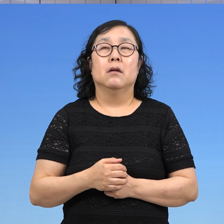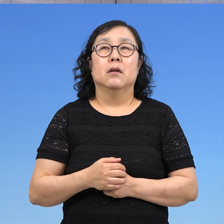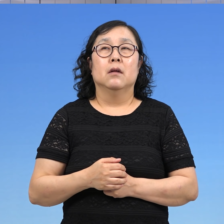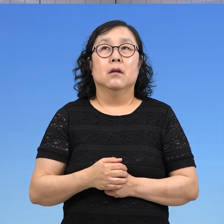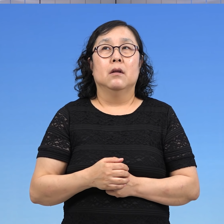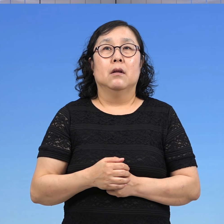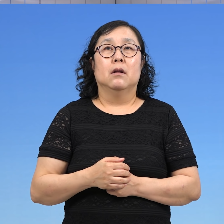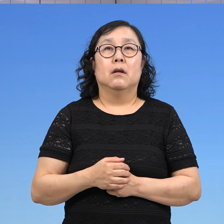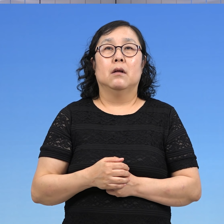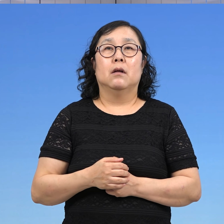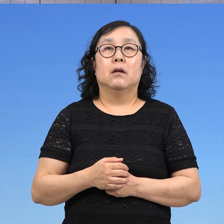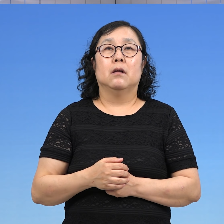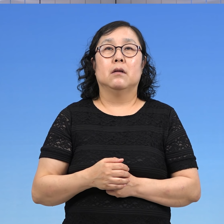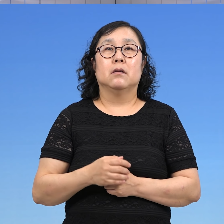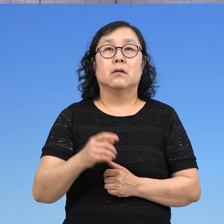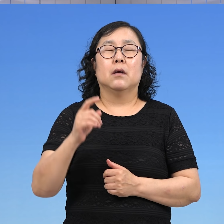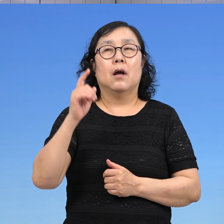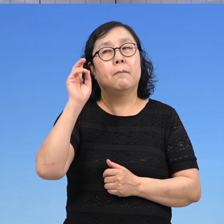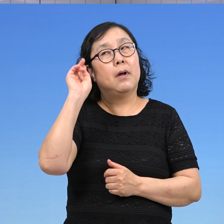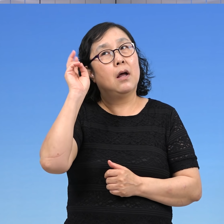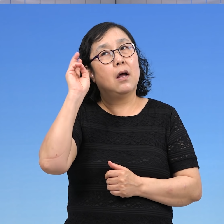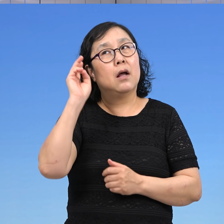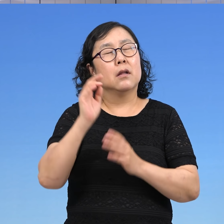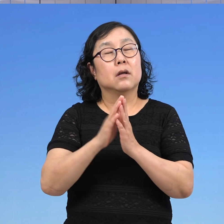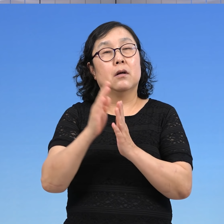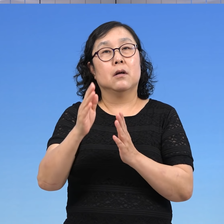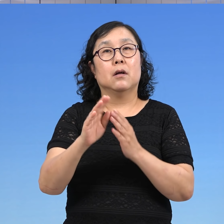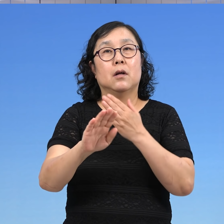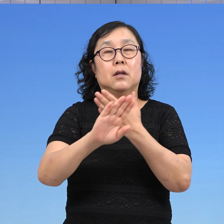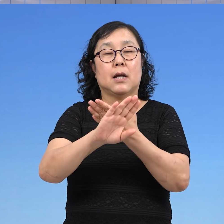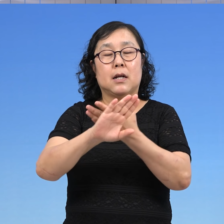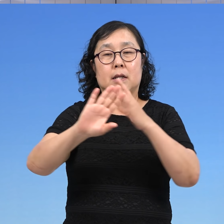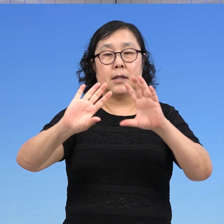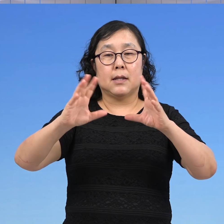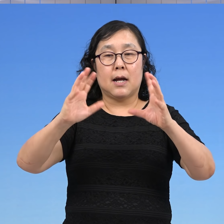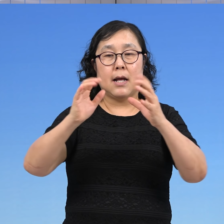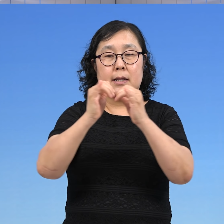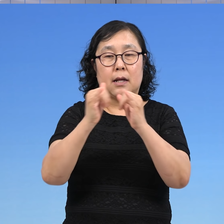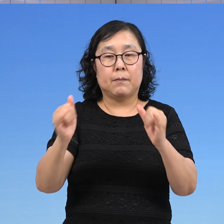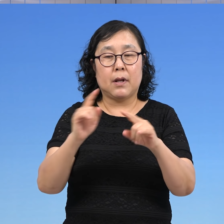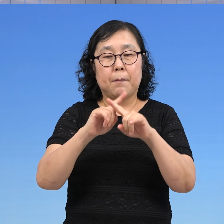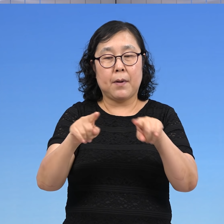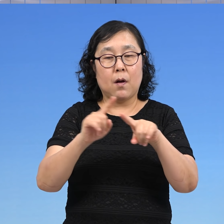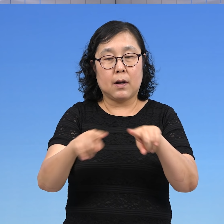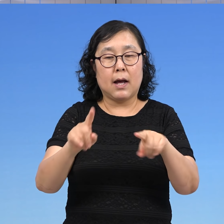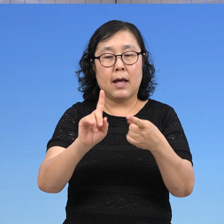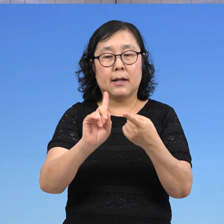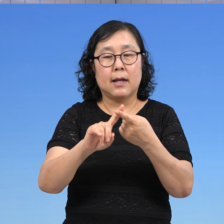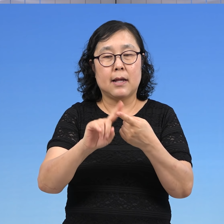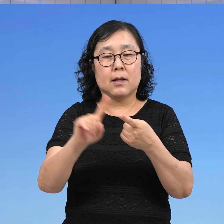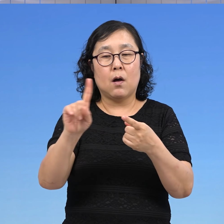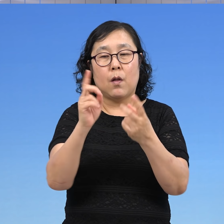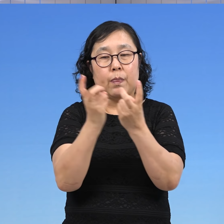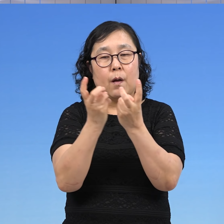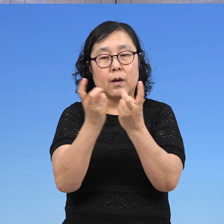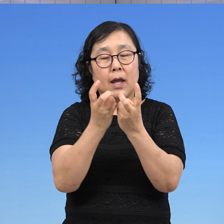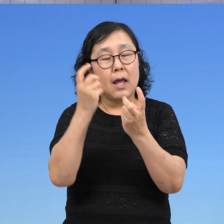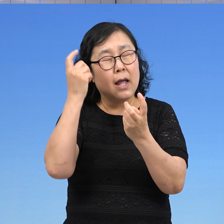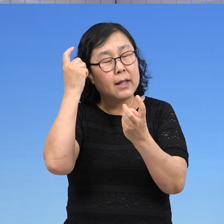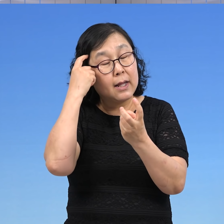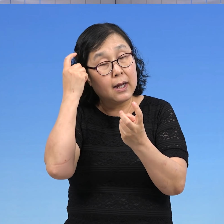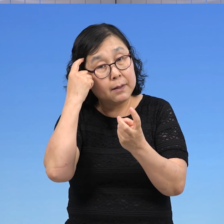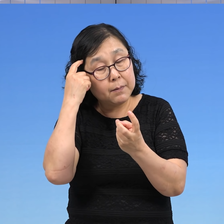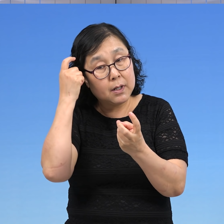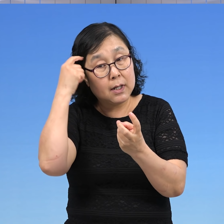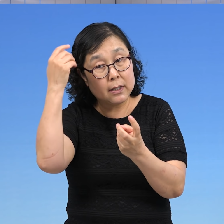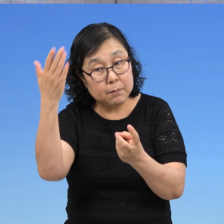아마도 이제 이 길은 강의를 듣고 나 가지고 그 외국인 철학자의 평가 일은 어떻게 생각하십니까 이렇게 물어 오면 둘